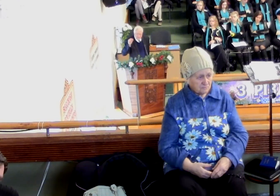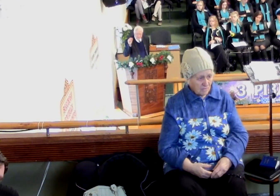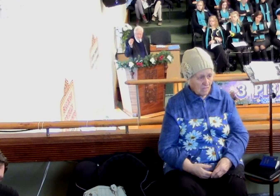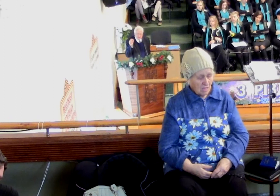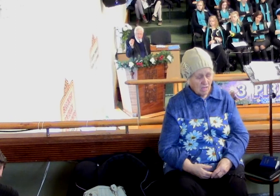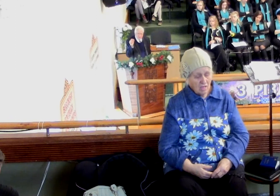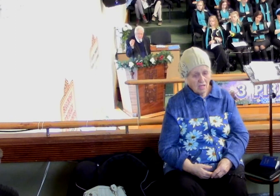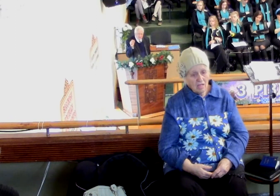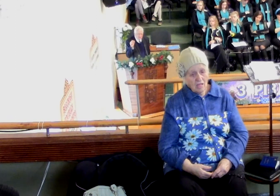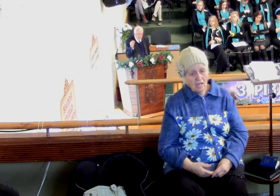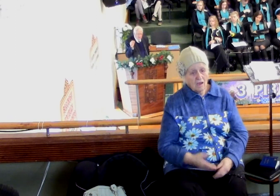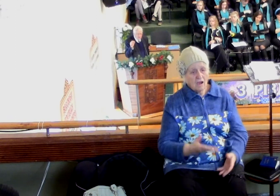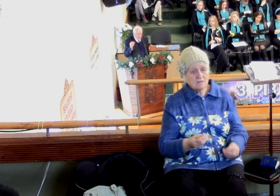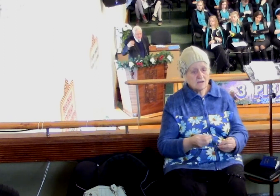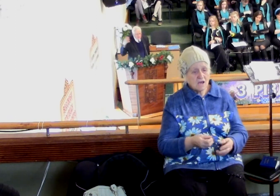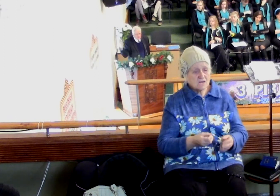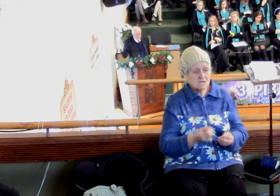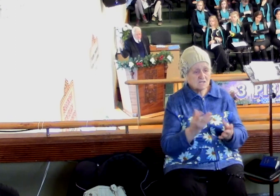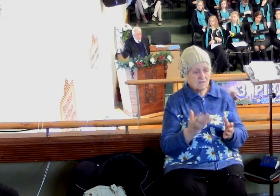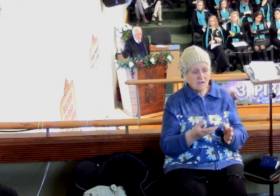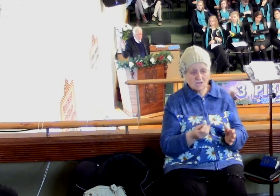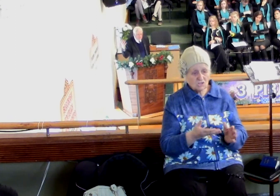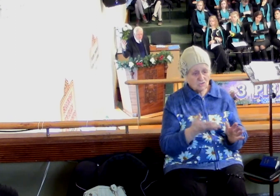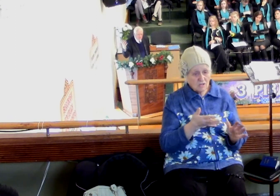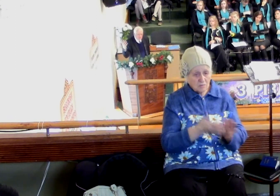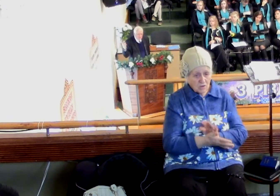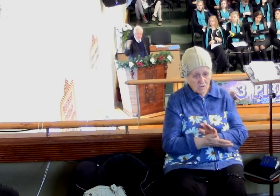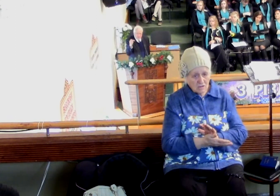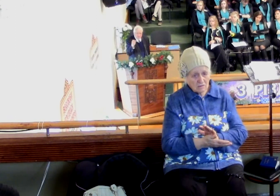Там, где свет еще не проник. Раз он снаружи